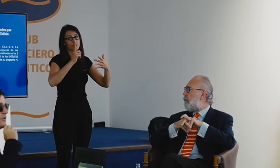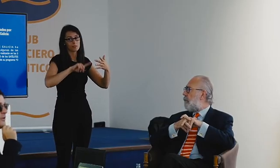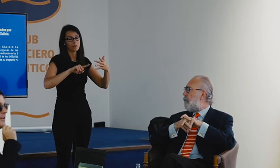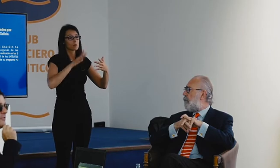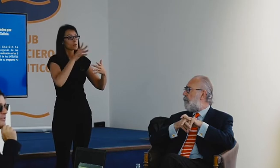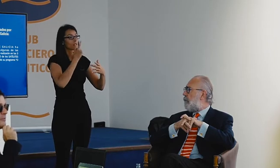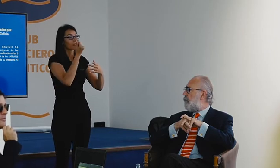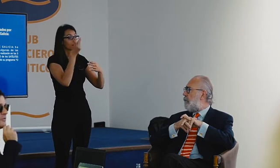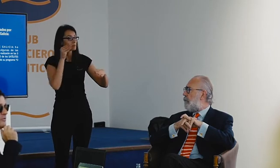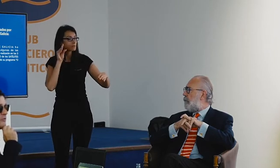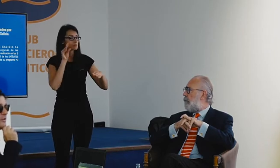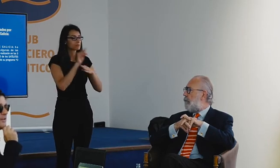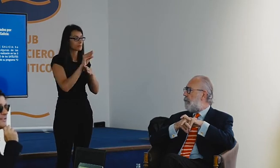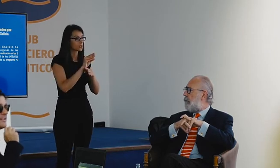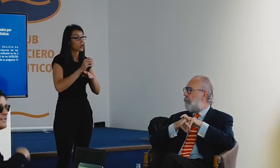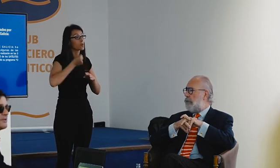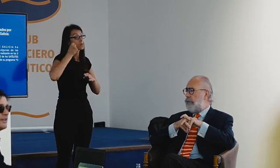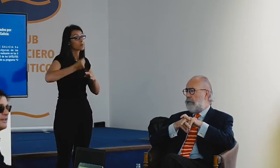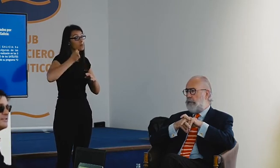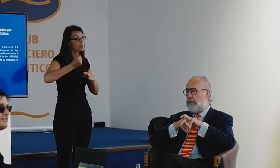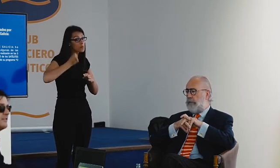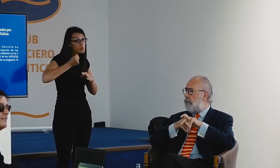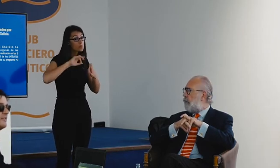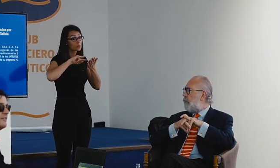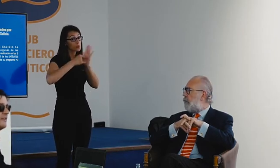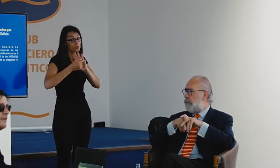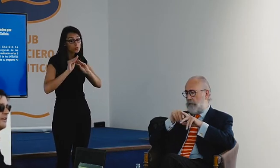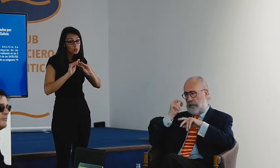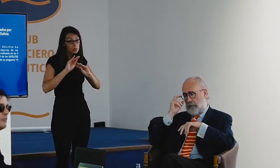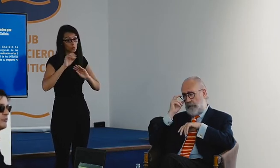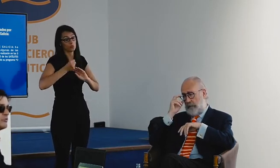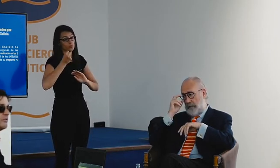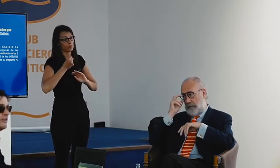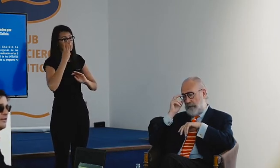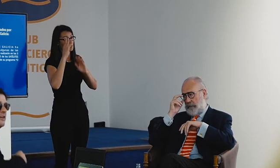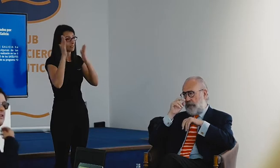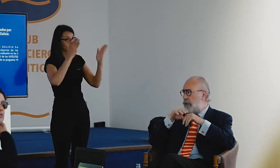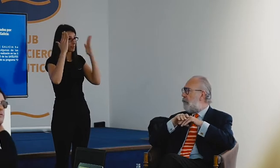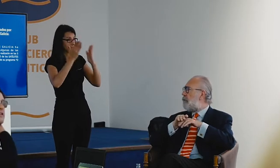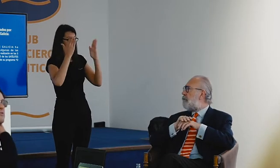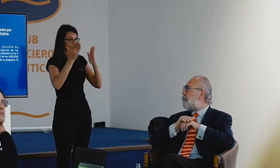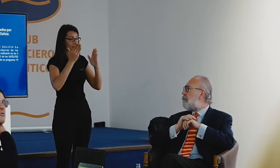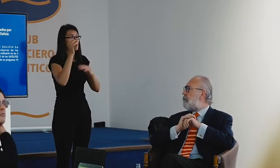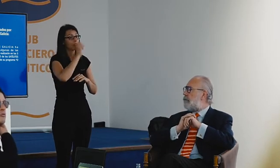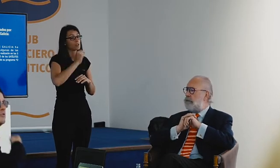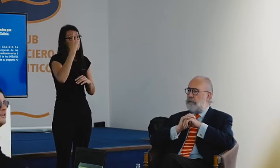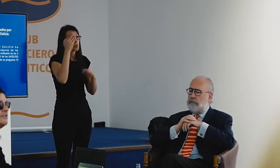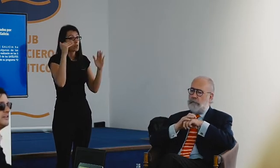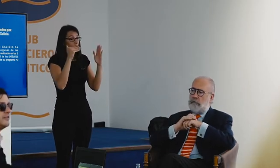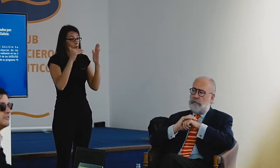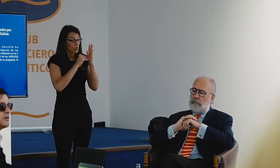ha subvencionado con el proyecto Teusacoveo las tres etapas gallegas en un concurso. El año 2010 no había